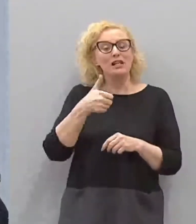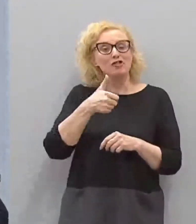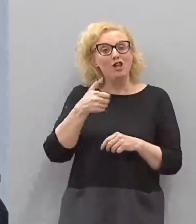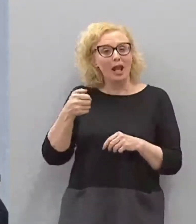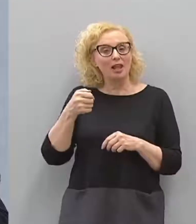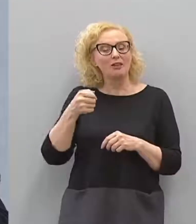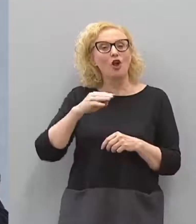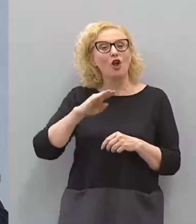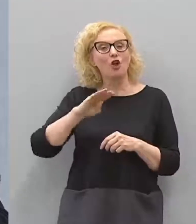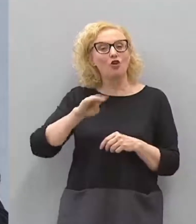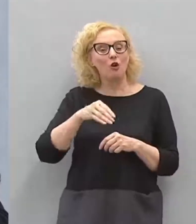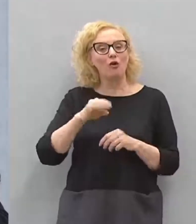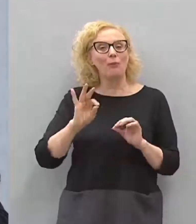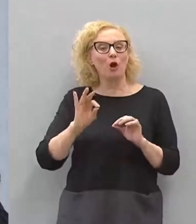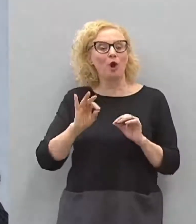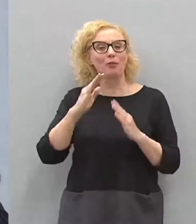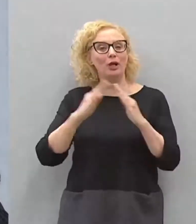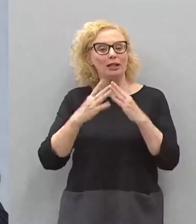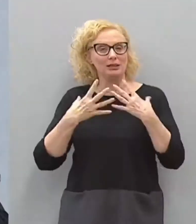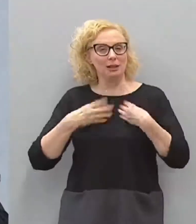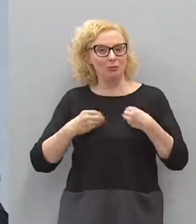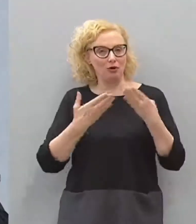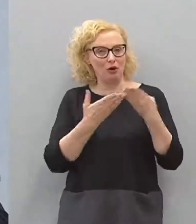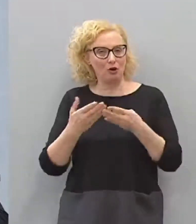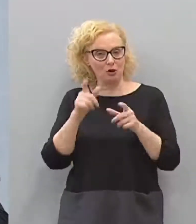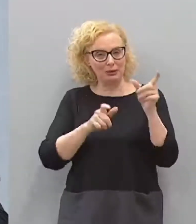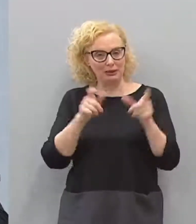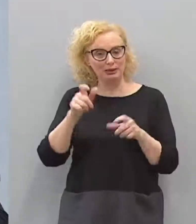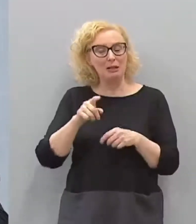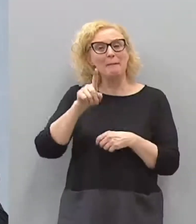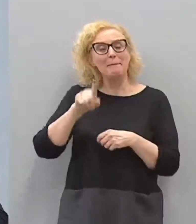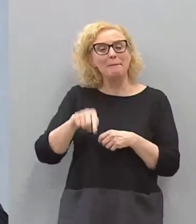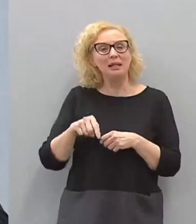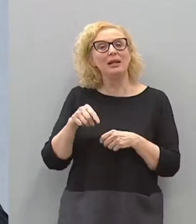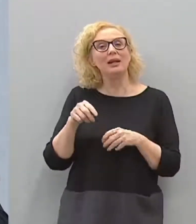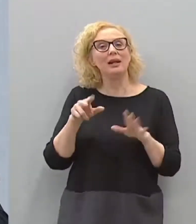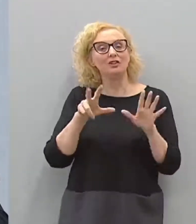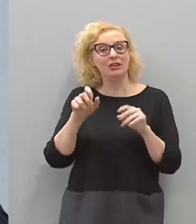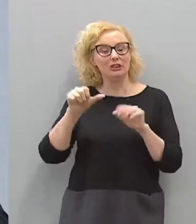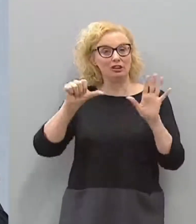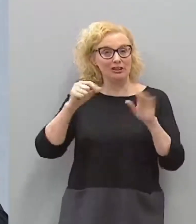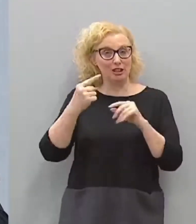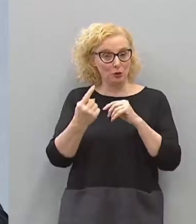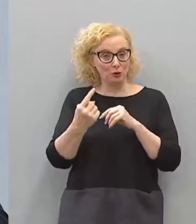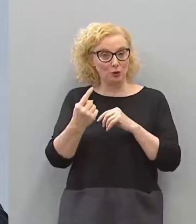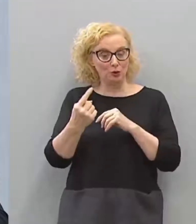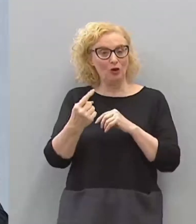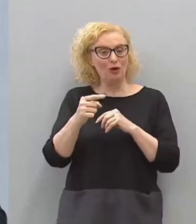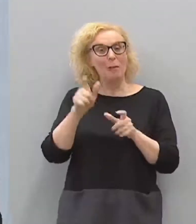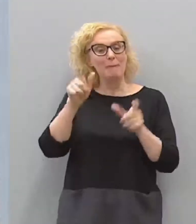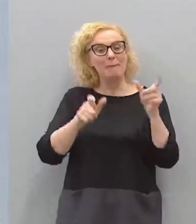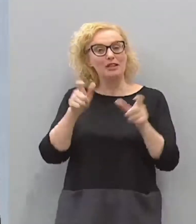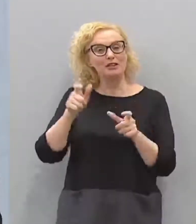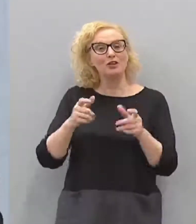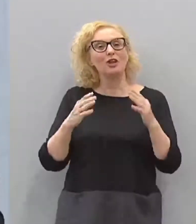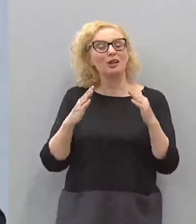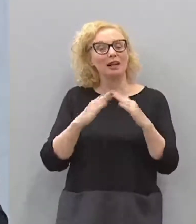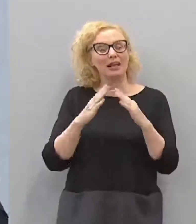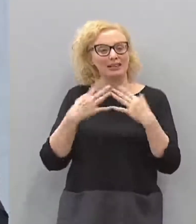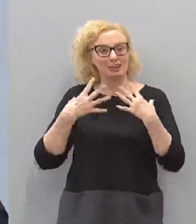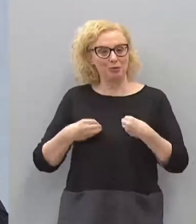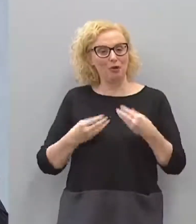persone per gli ospiti delle rsa quindi 1861 sono gli ospiti delle rsa che sono stati